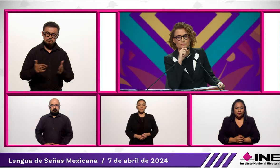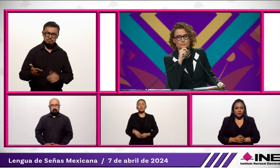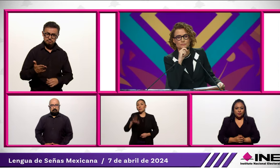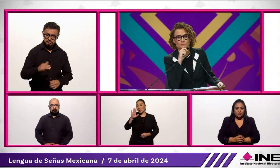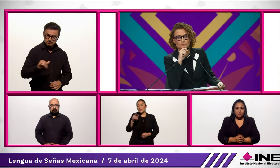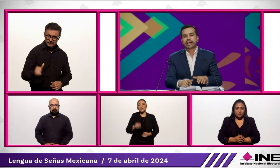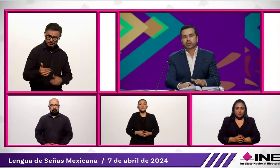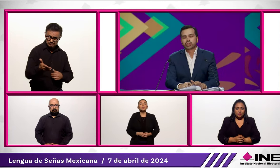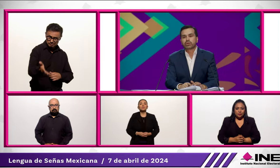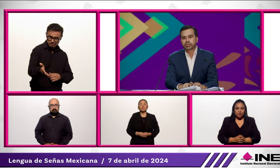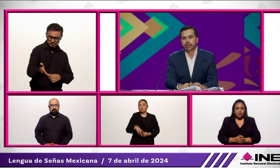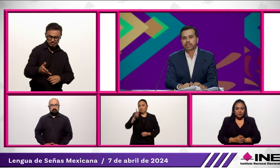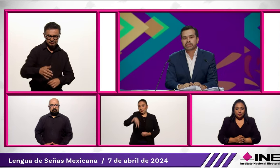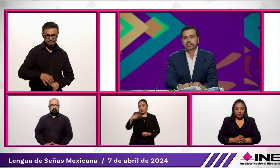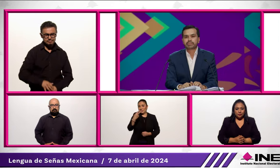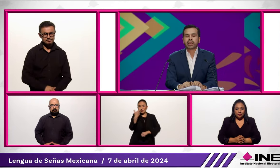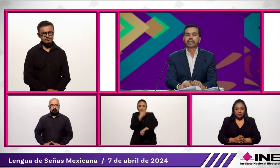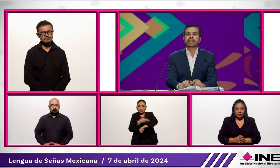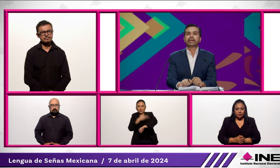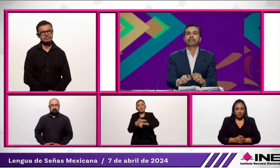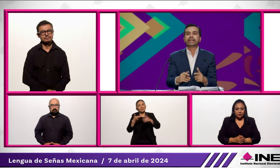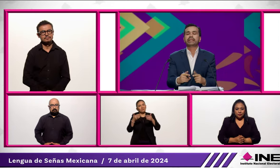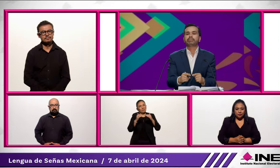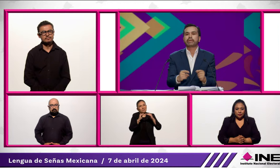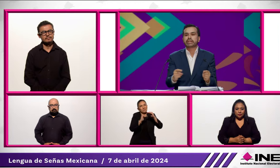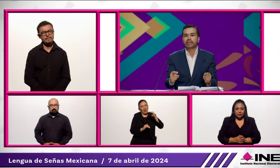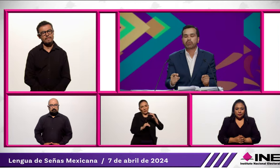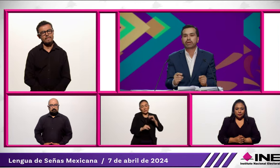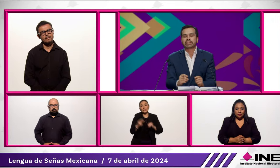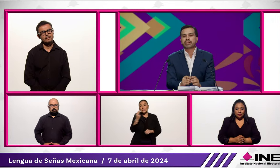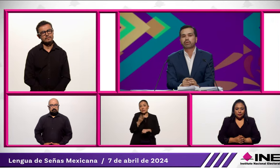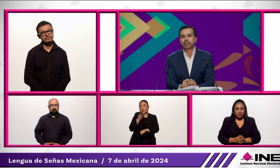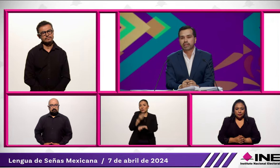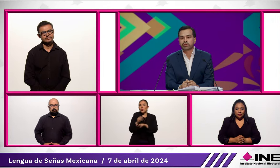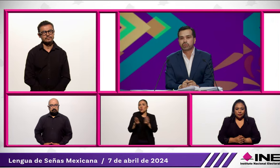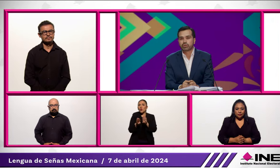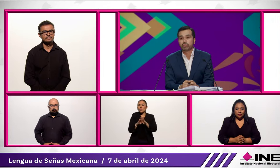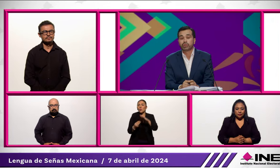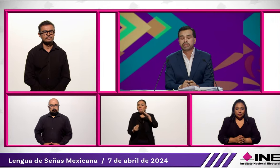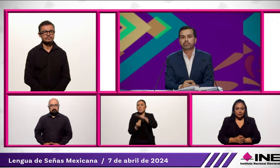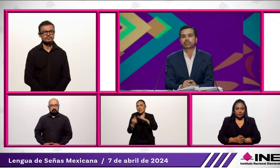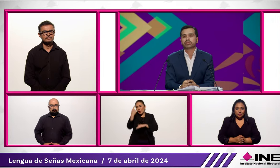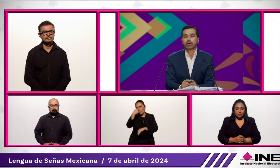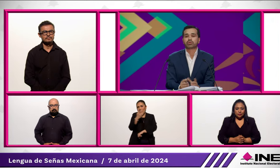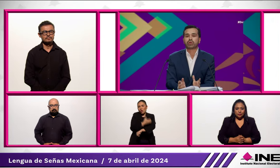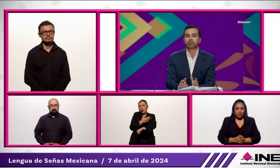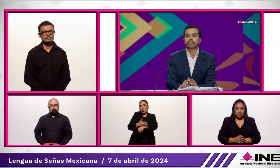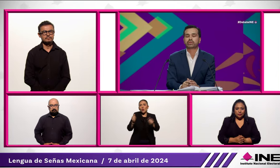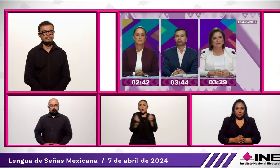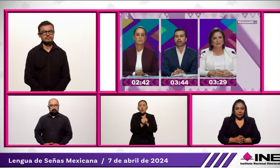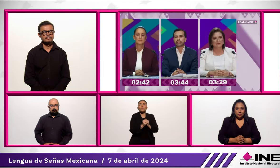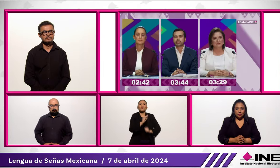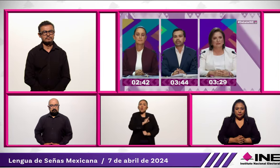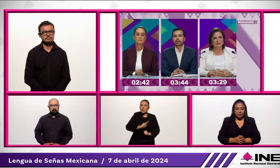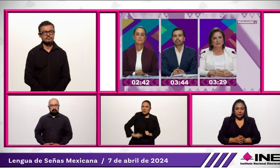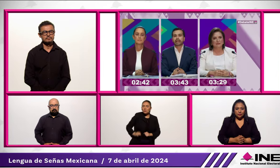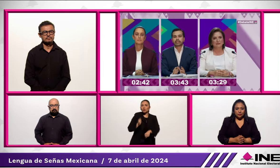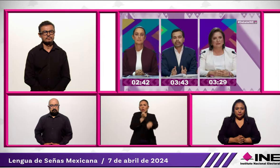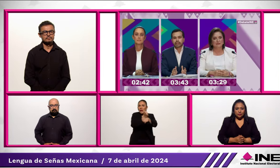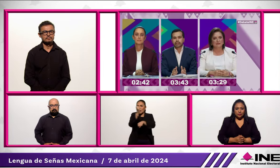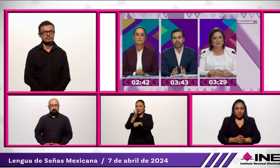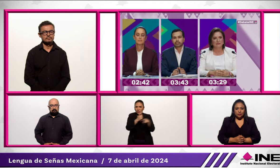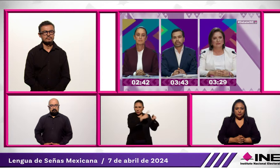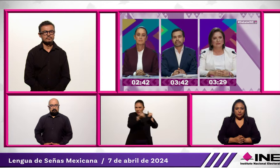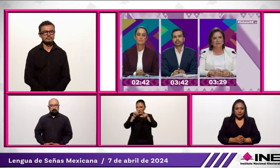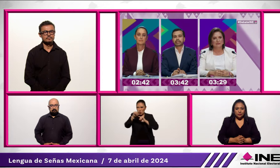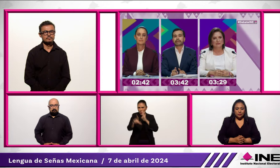Bueno, hay que reducir los trámites, hay que implementar una mesa de coordinación con municipios y estados, con autoridades locales, para